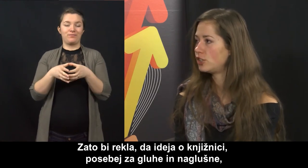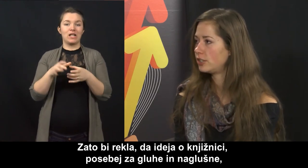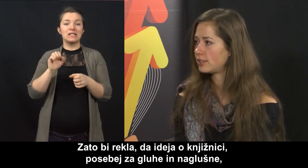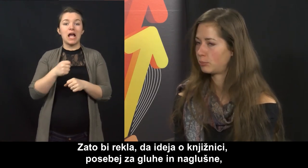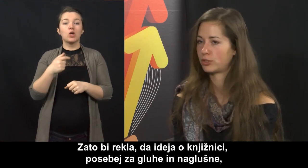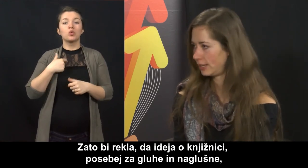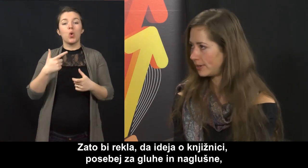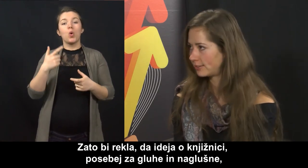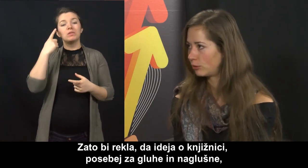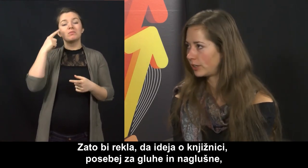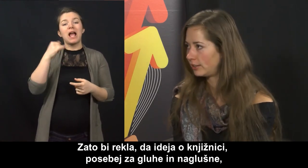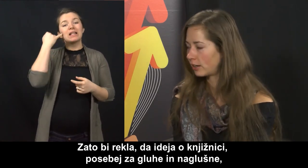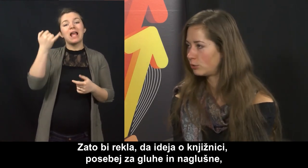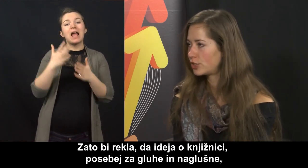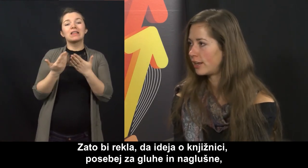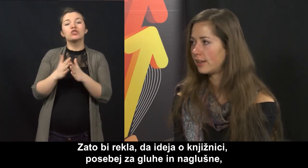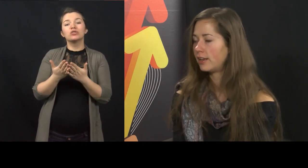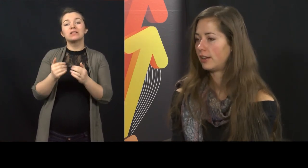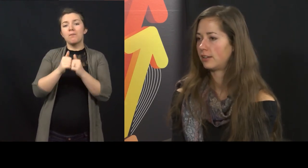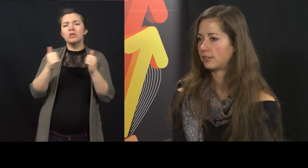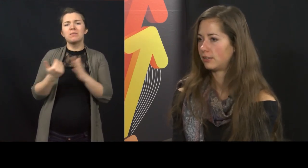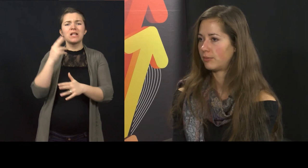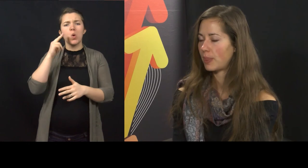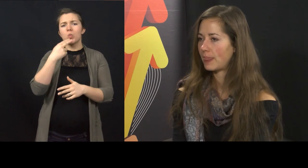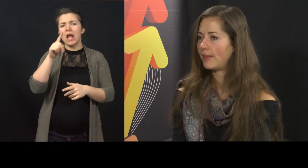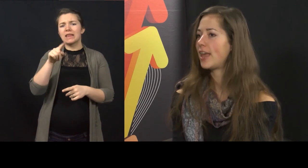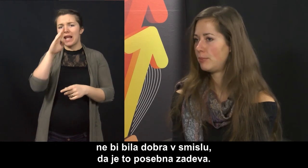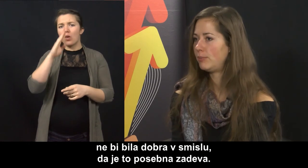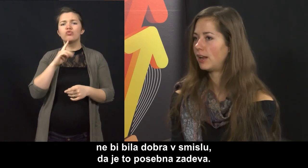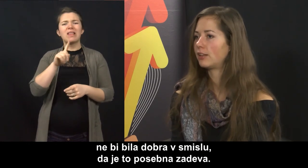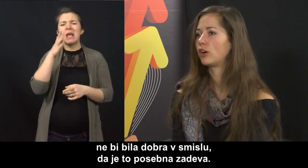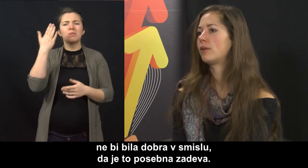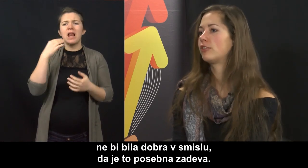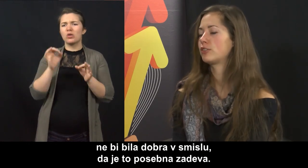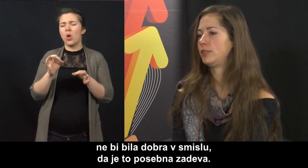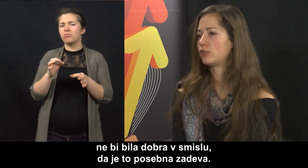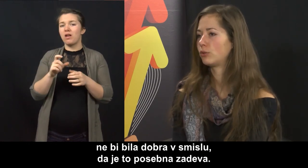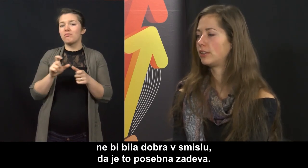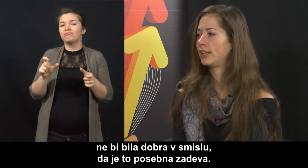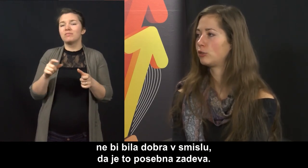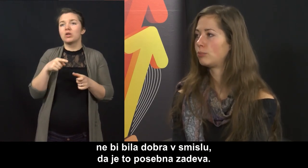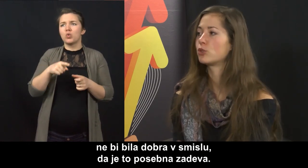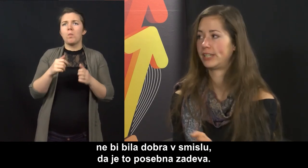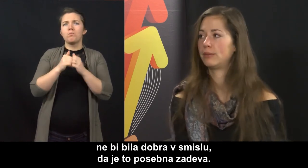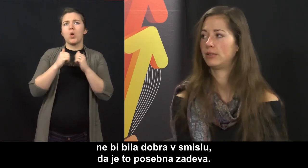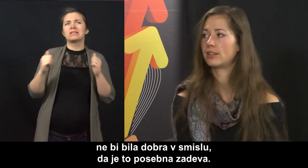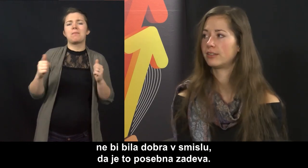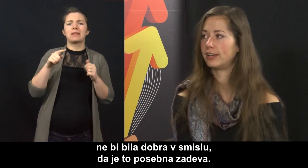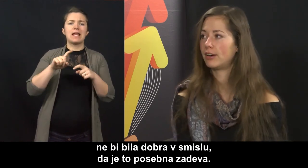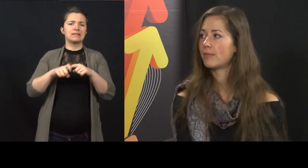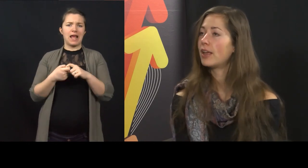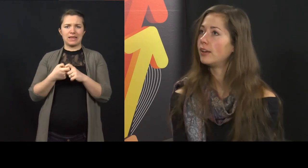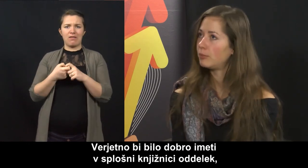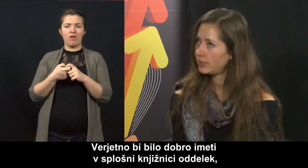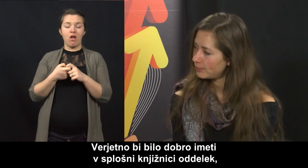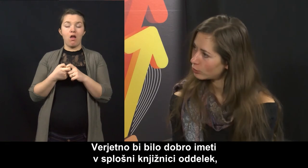ideja knjižnice posebej za gluhe in naglušne ne bi bila dobra v smislu, da je to posebna